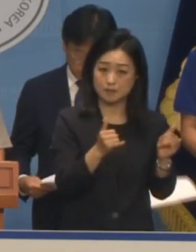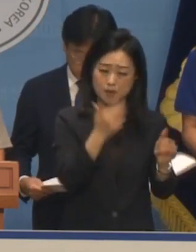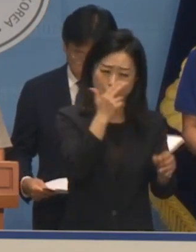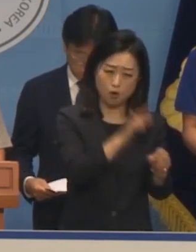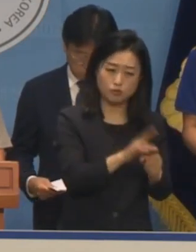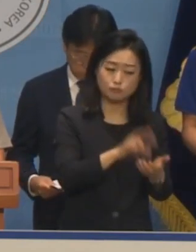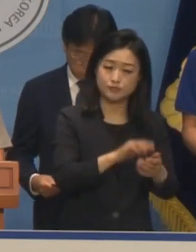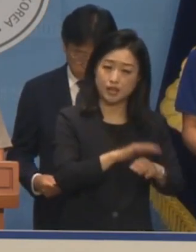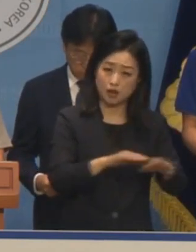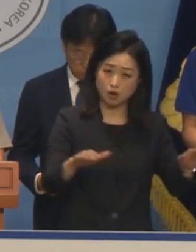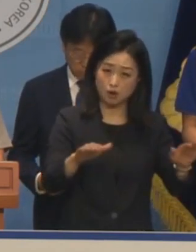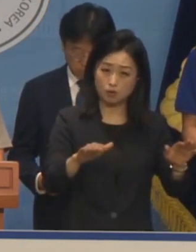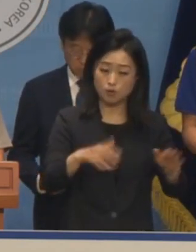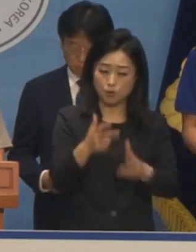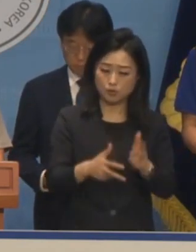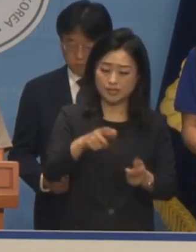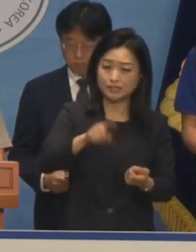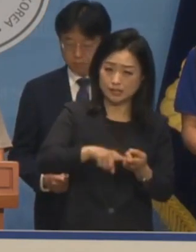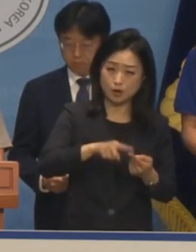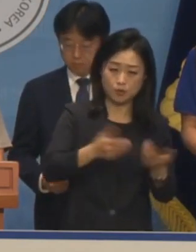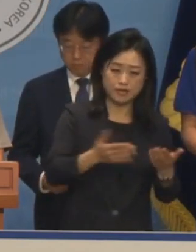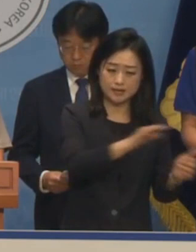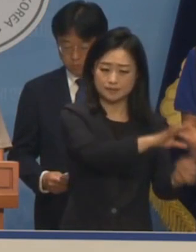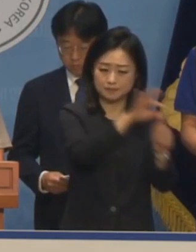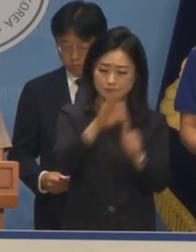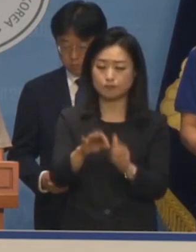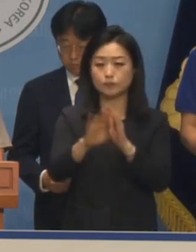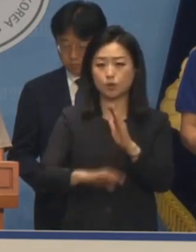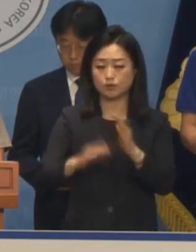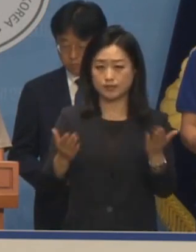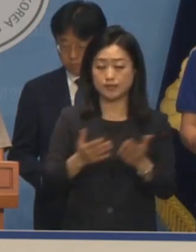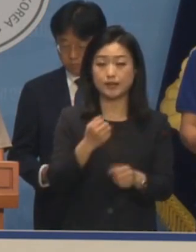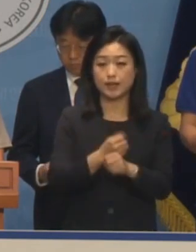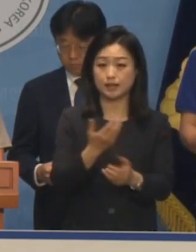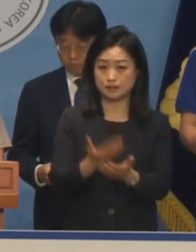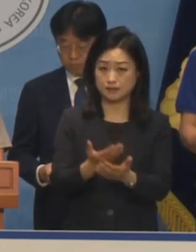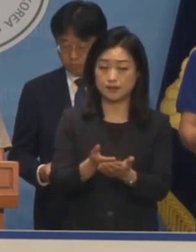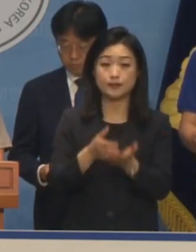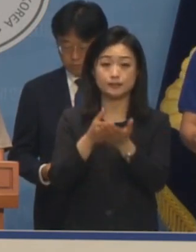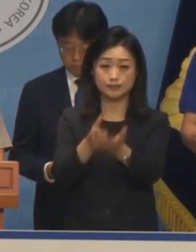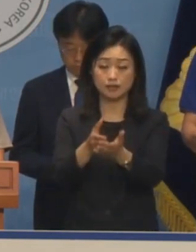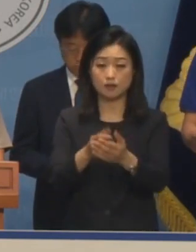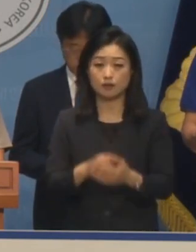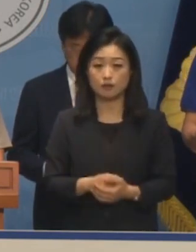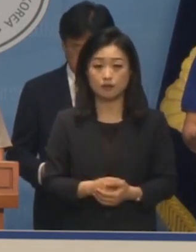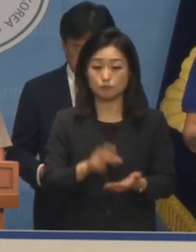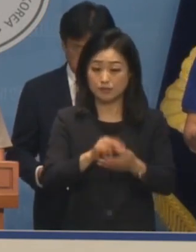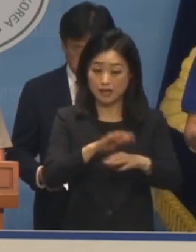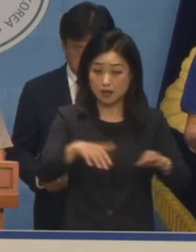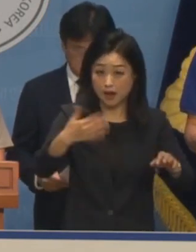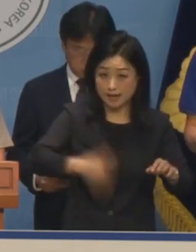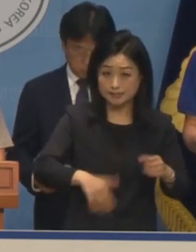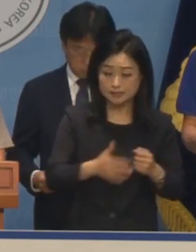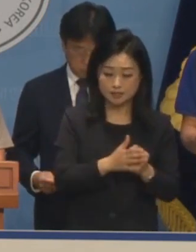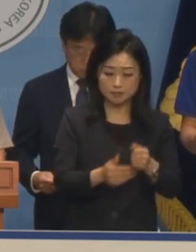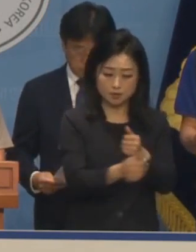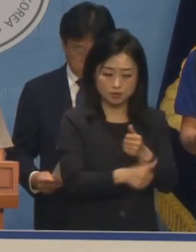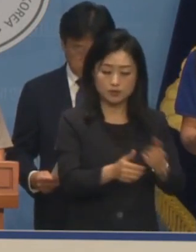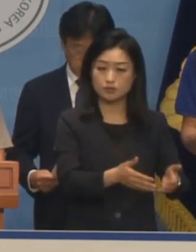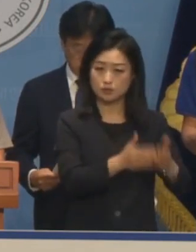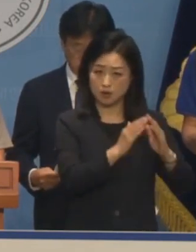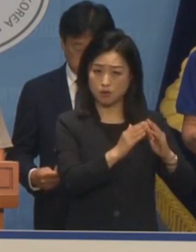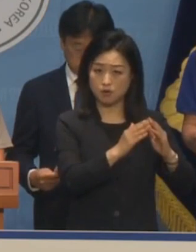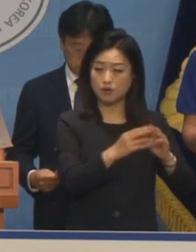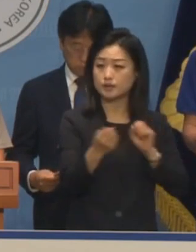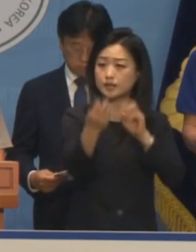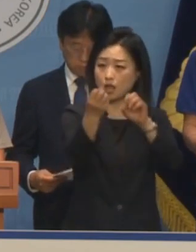합니다이를 위해 대법원 판결자 부당 인사 저지 대책위를 구성하여 공식 비공식적으로